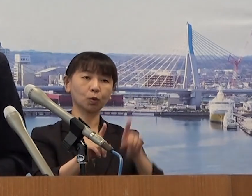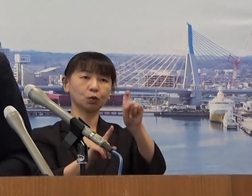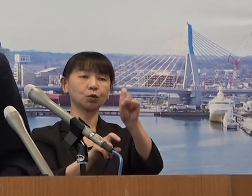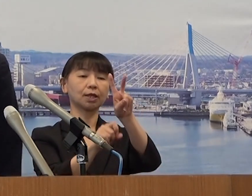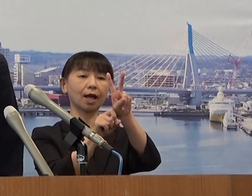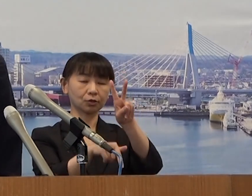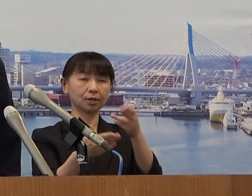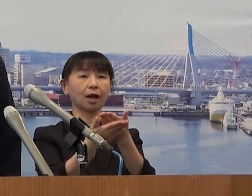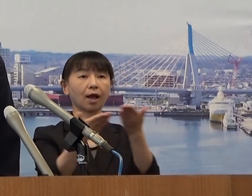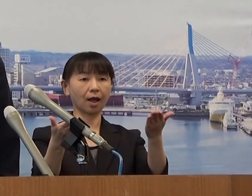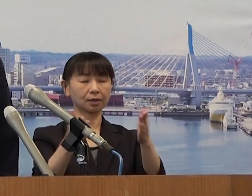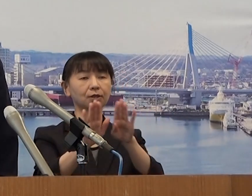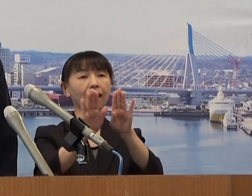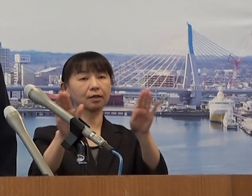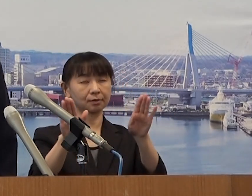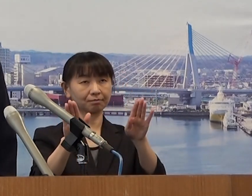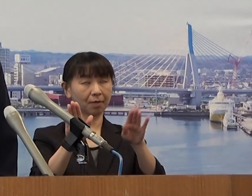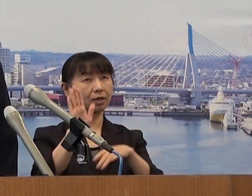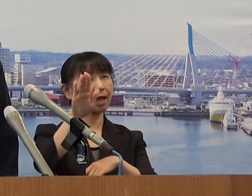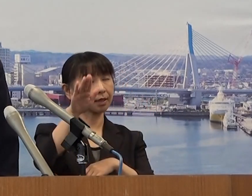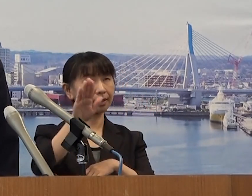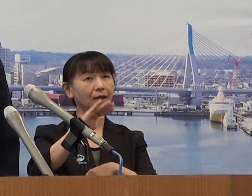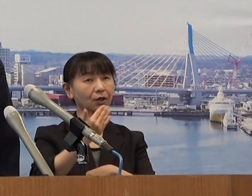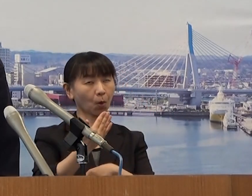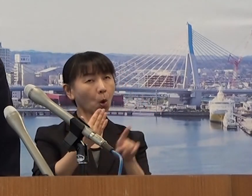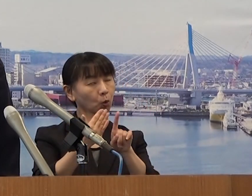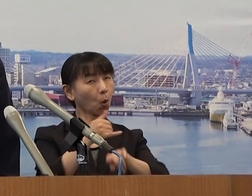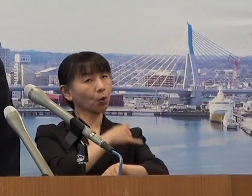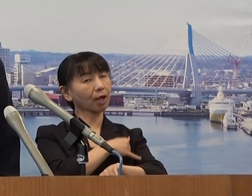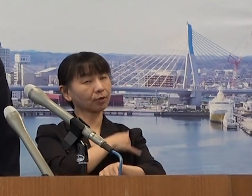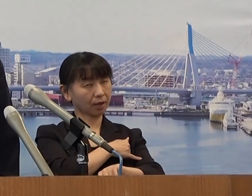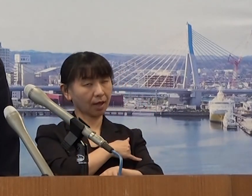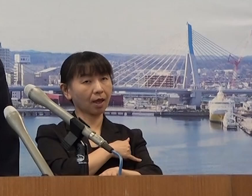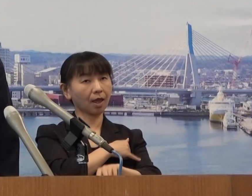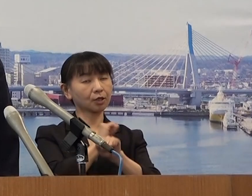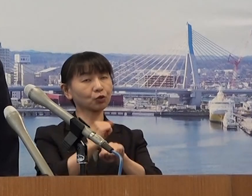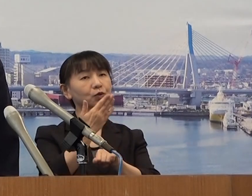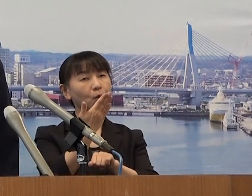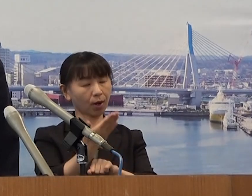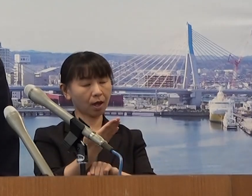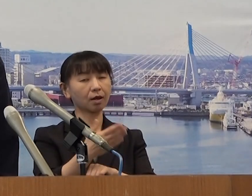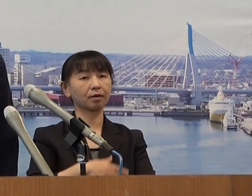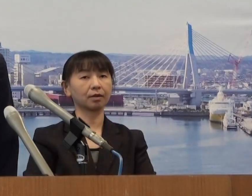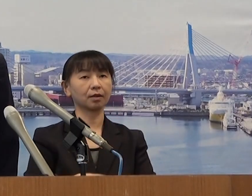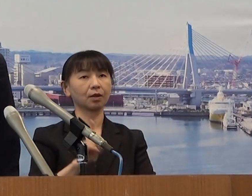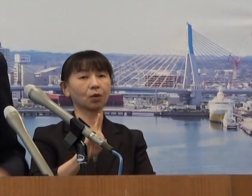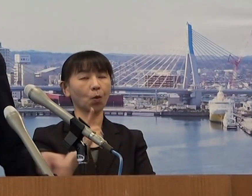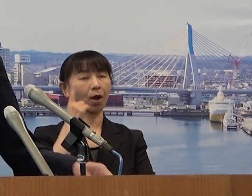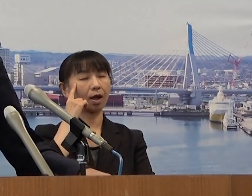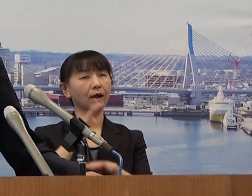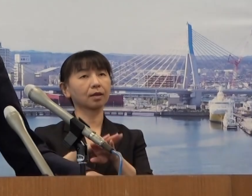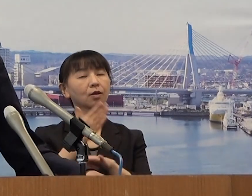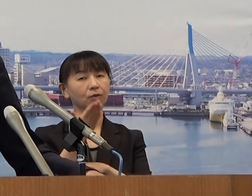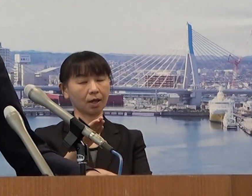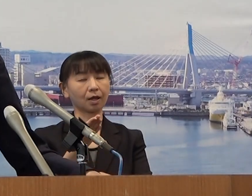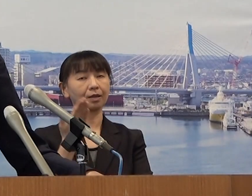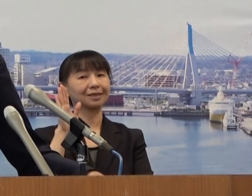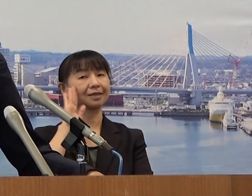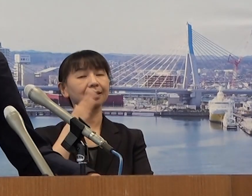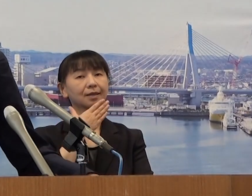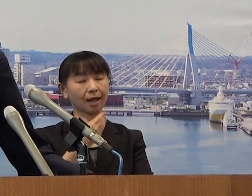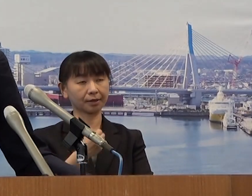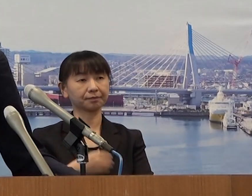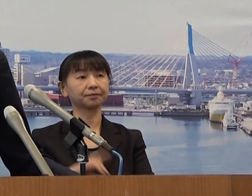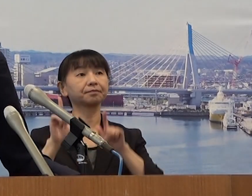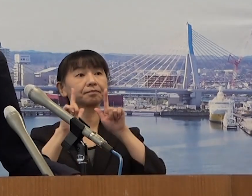に配布開始ってことちょっと先ですけれども、まあ、どんなふうに役立ててほしいのかっていうところをあの今一度お願いいたします。 はい、話